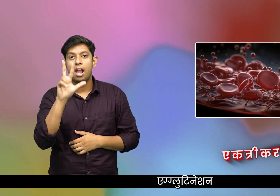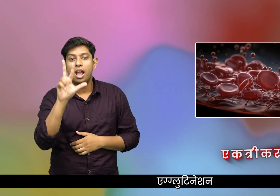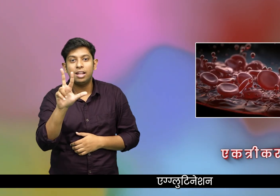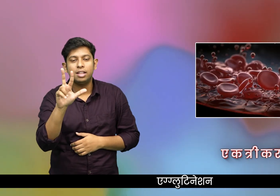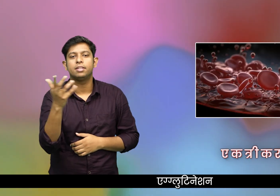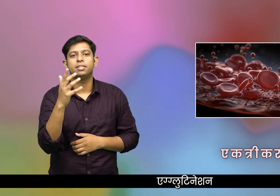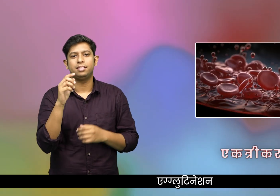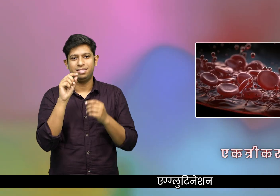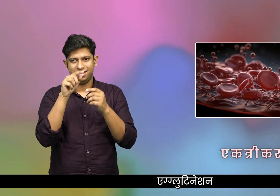एग्युलेशन,